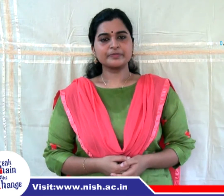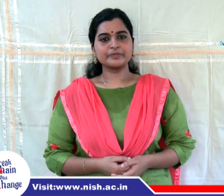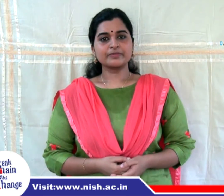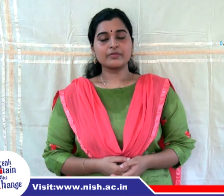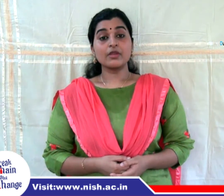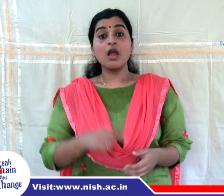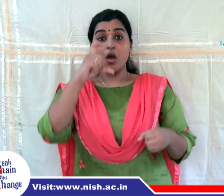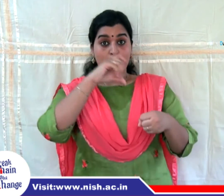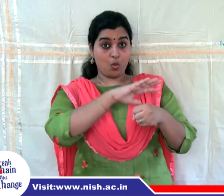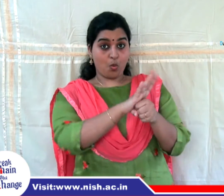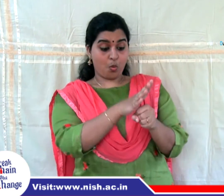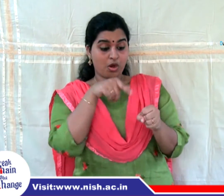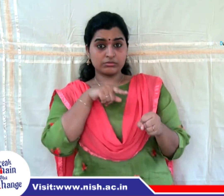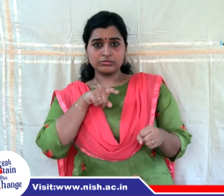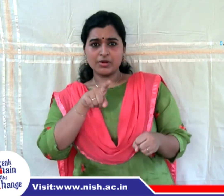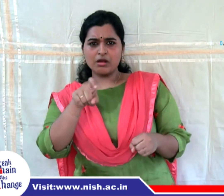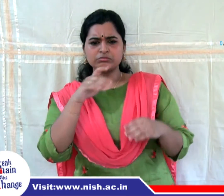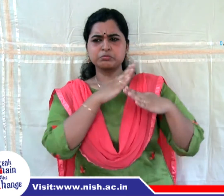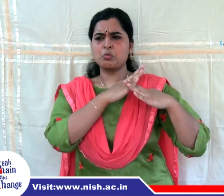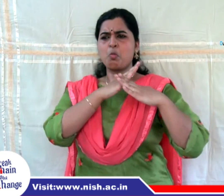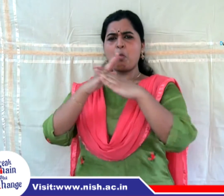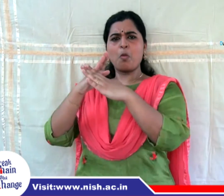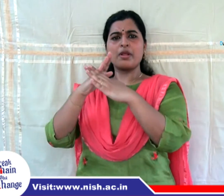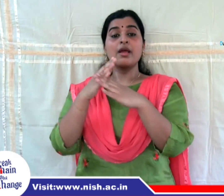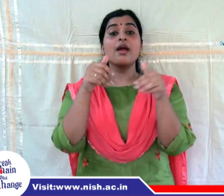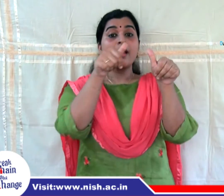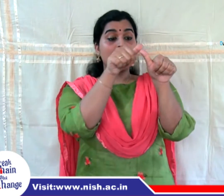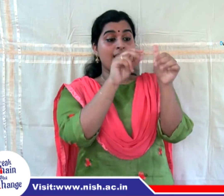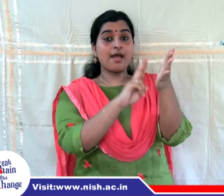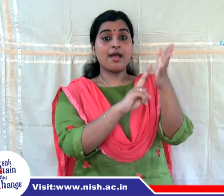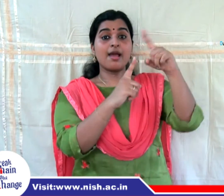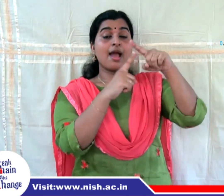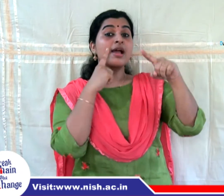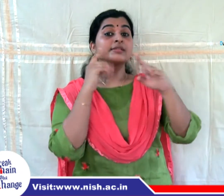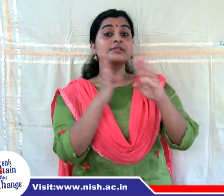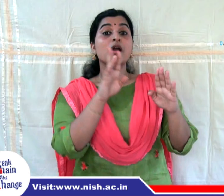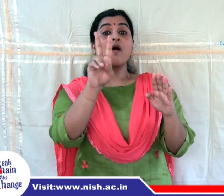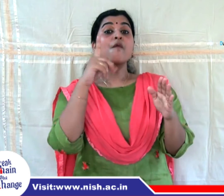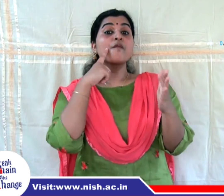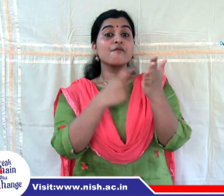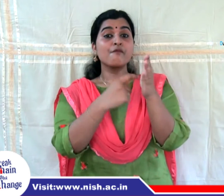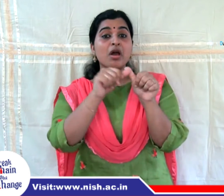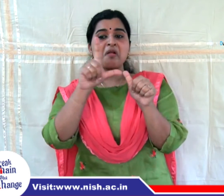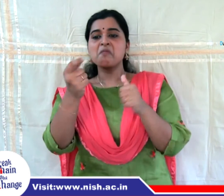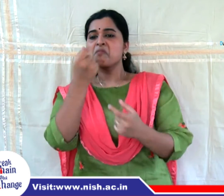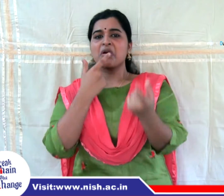കൊറോണ വൈറസിനെതിരെ ഫലപ്രദമായ ആൻറ്റിവൈറൽ മരുന്നുകൾ നിലവിൽ ലഭ്യമല്ല. എന്നാൽ